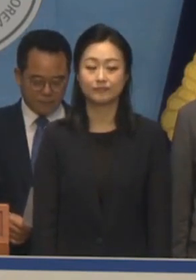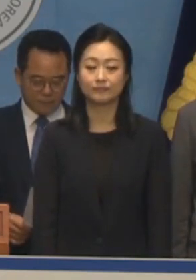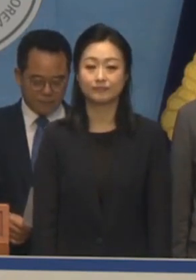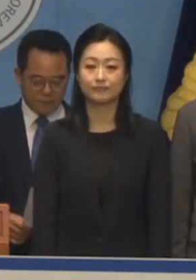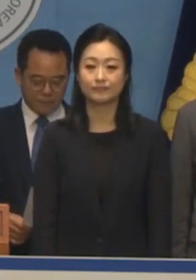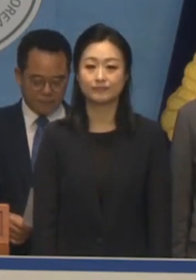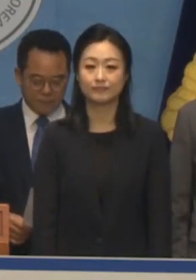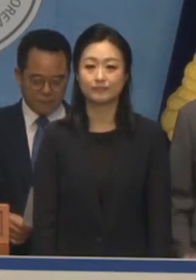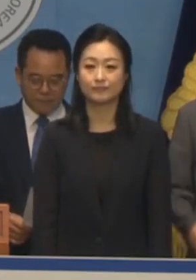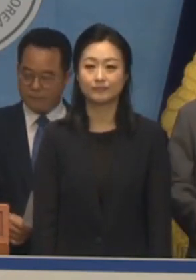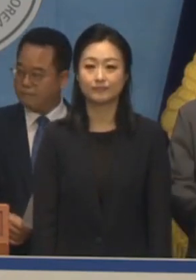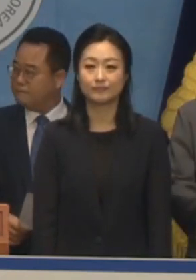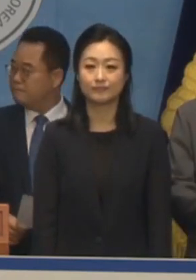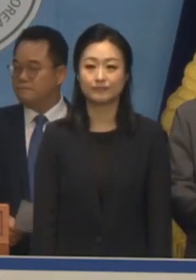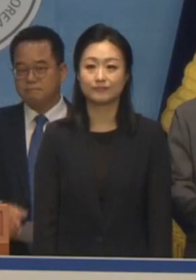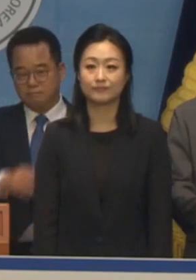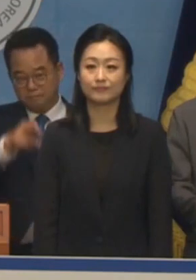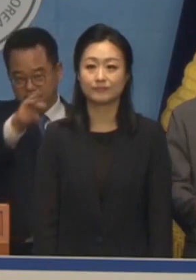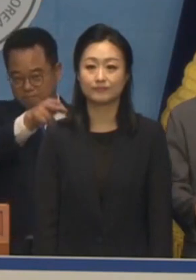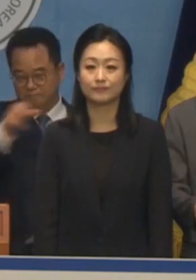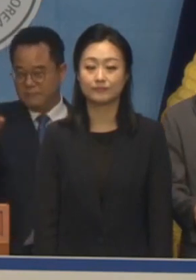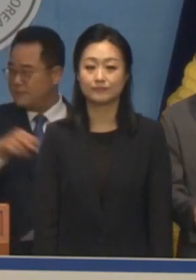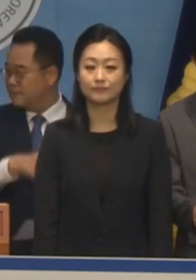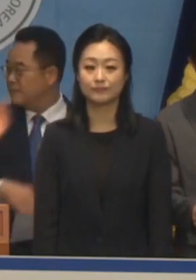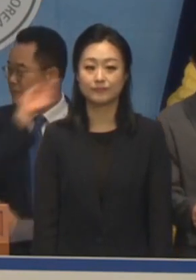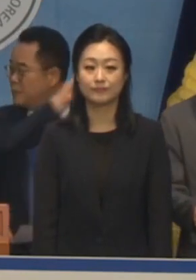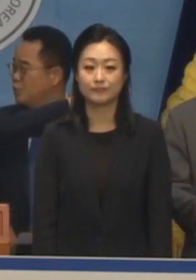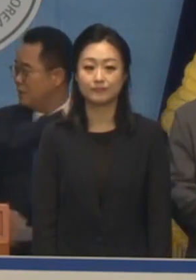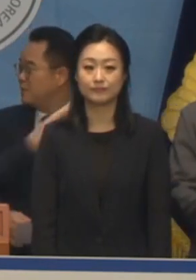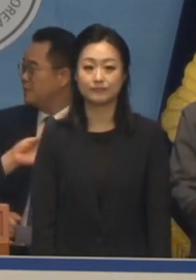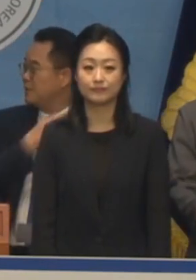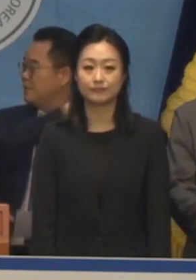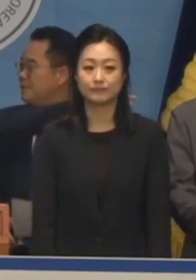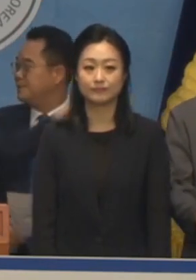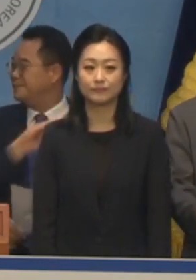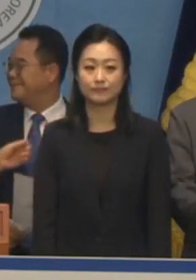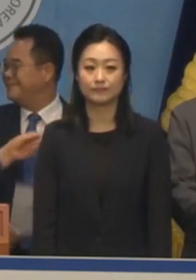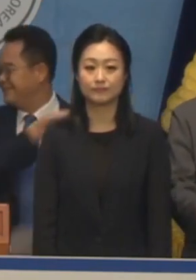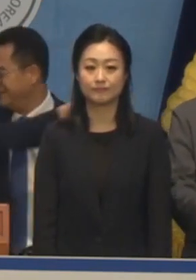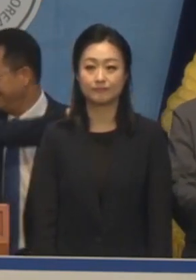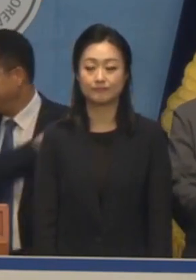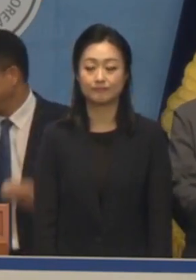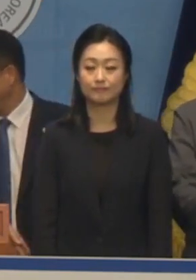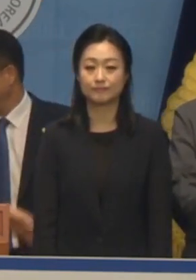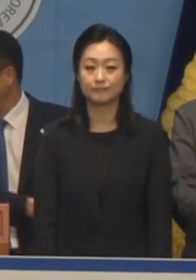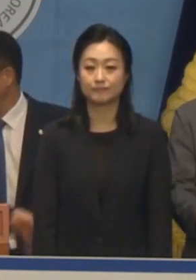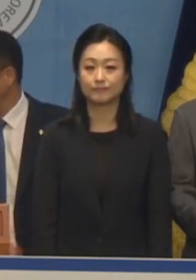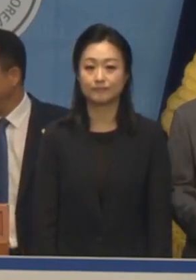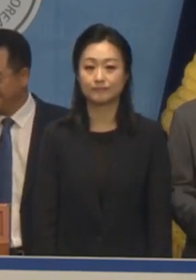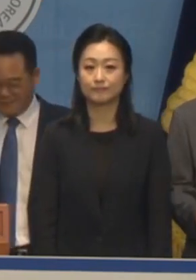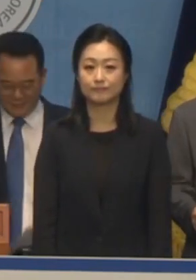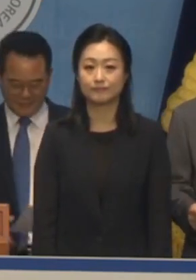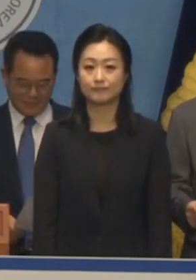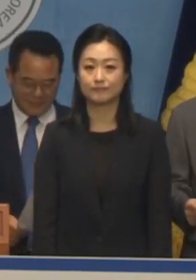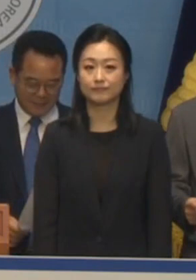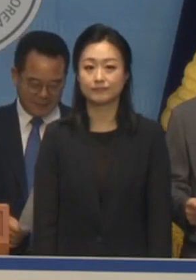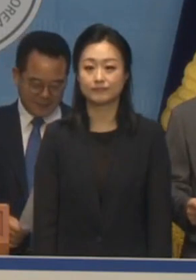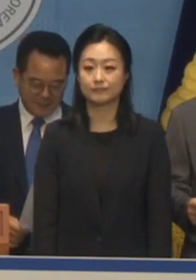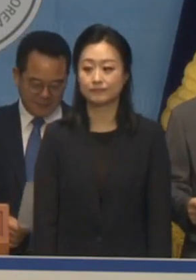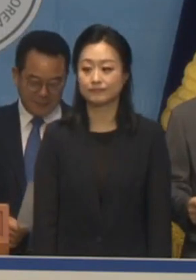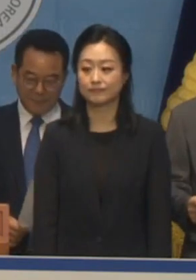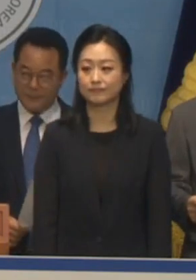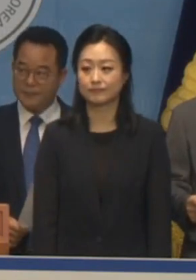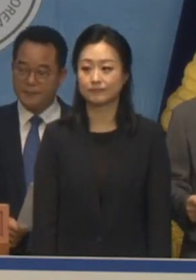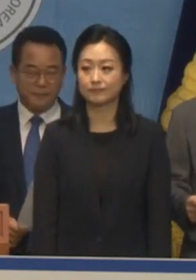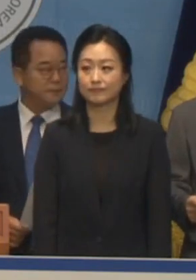기사가 민당 보면 기회가 있어. 저기 좋은 자리입니다. 저기 하실 거죠? 예,